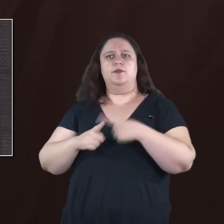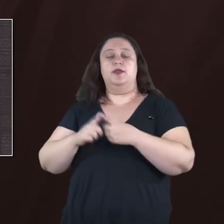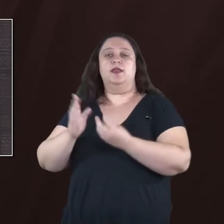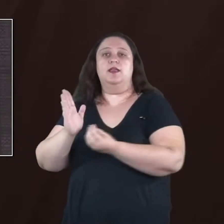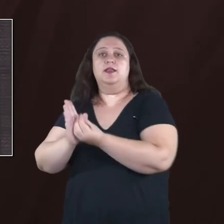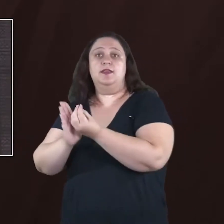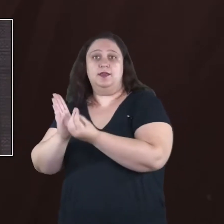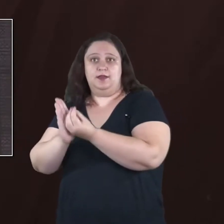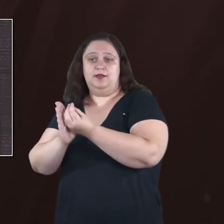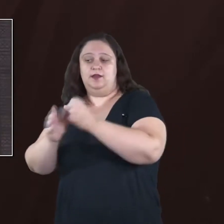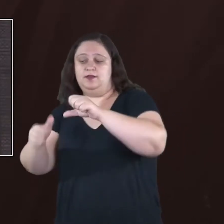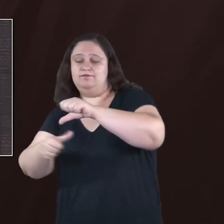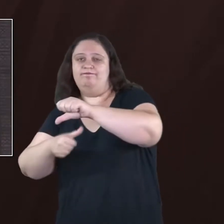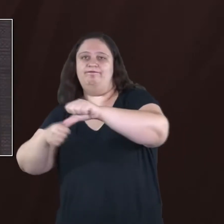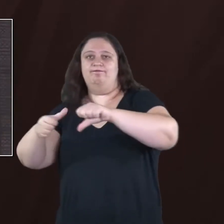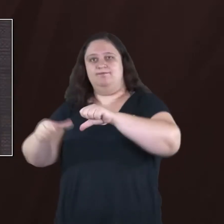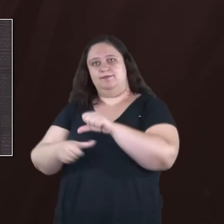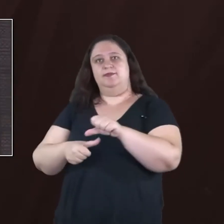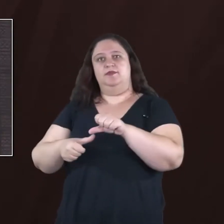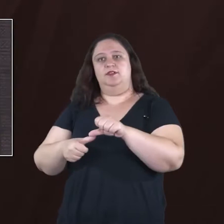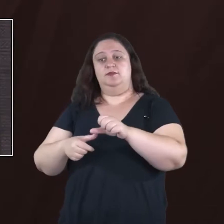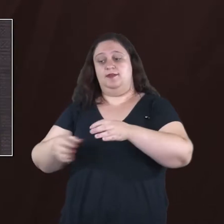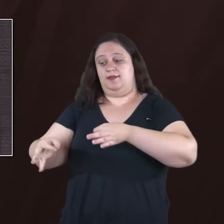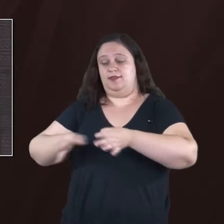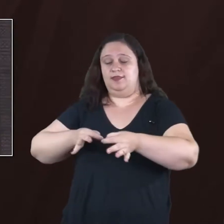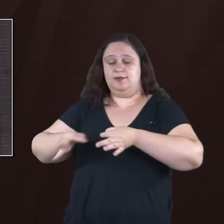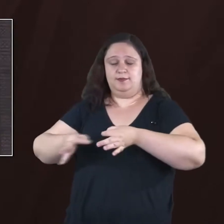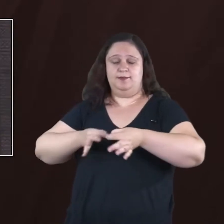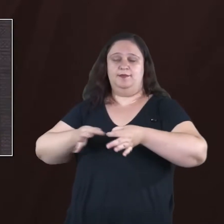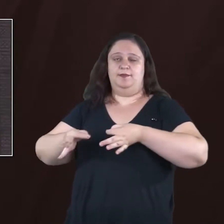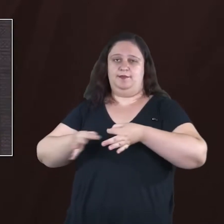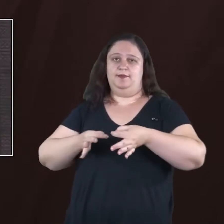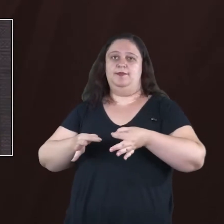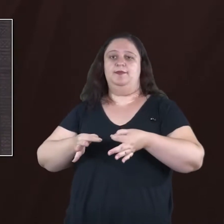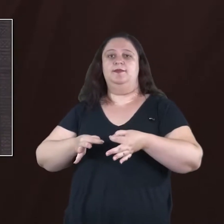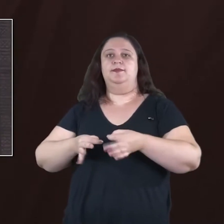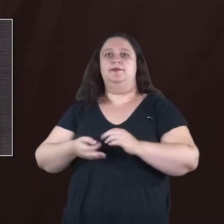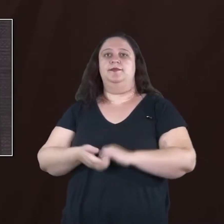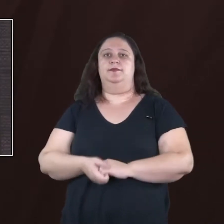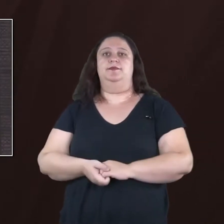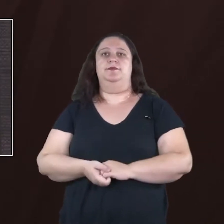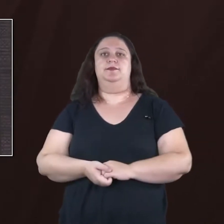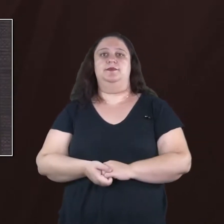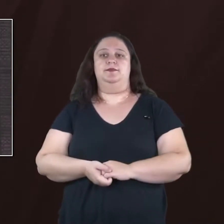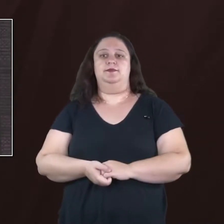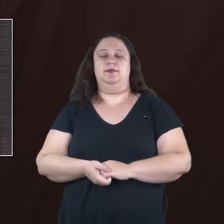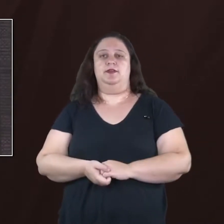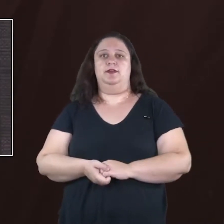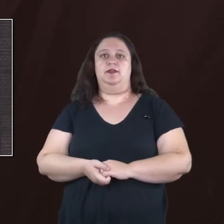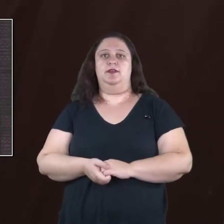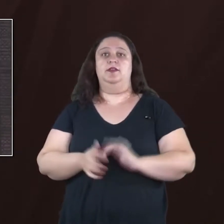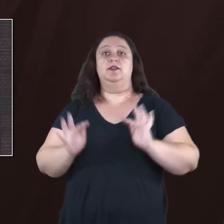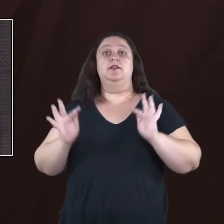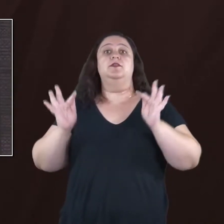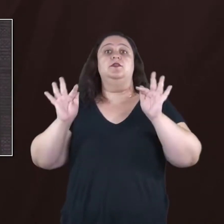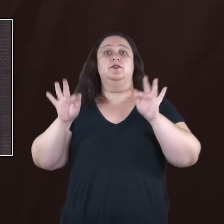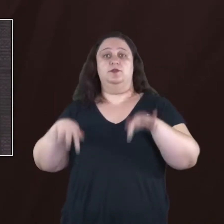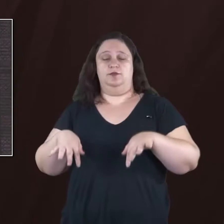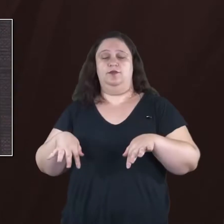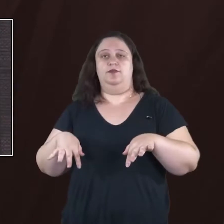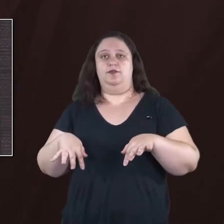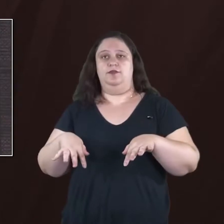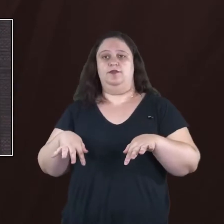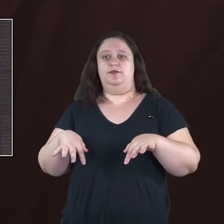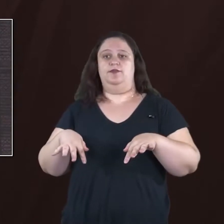para trabalhar na igreja, preparar a igreja para que possa, no final, a